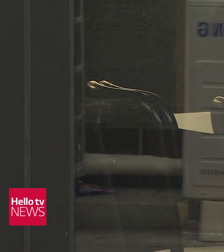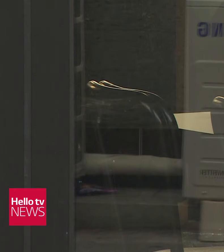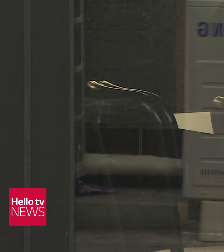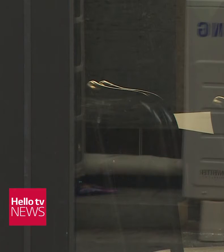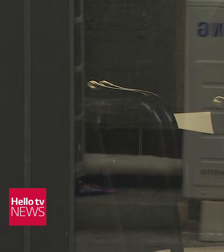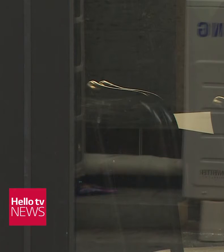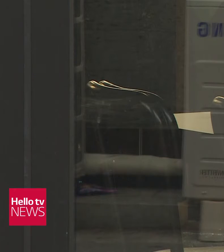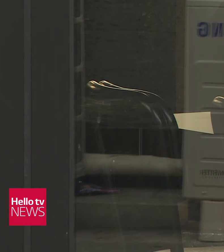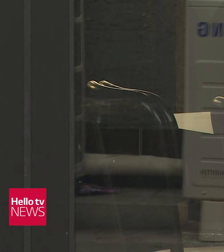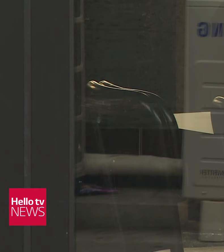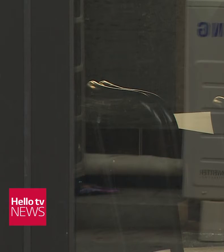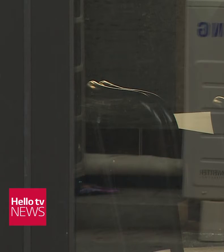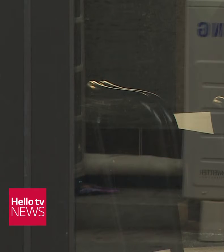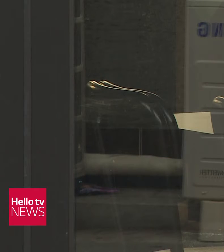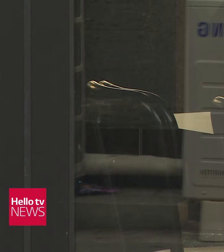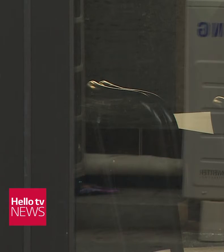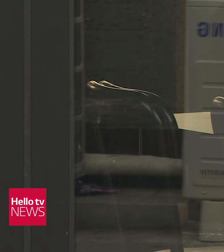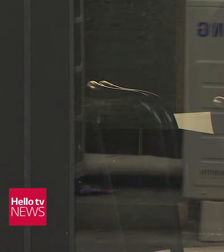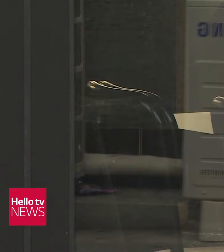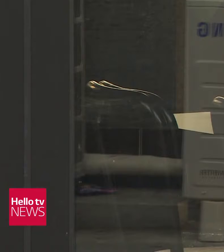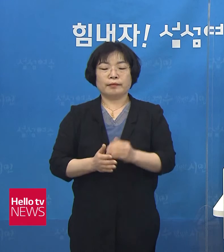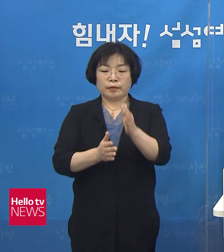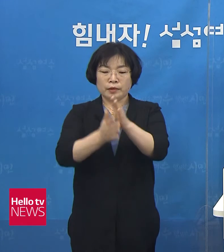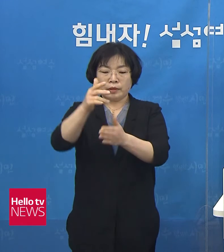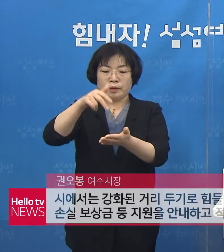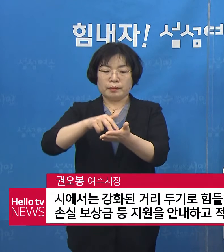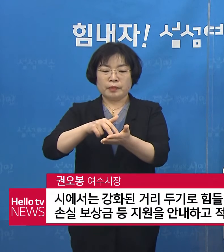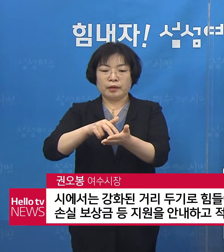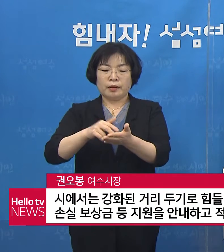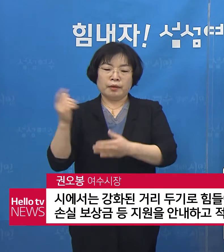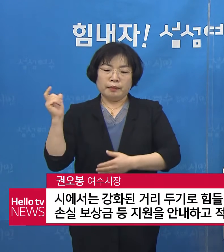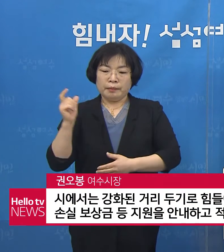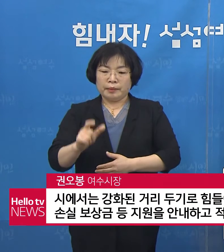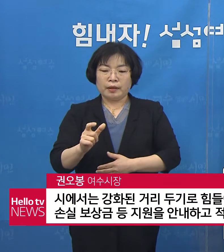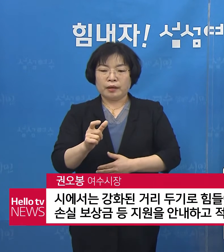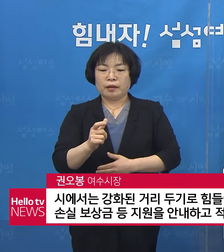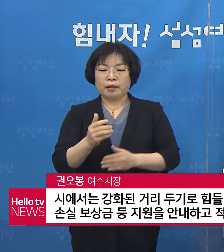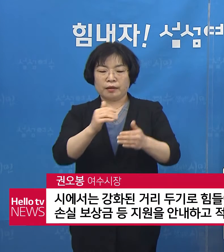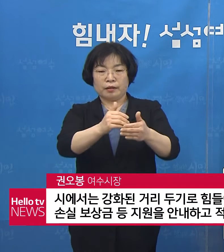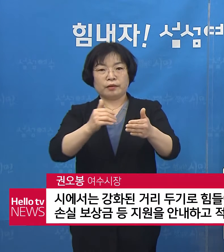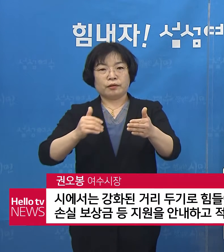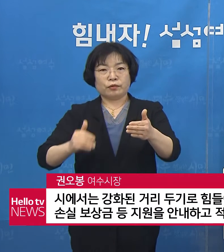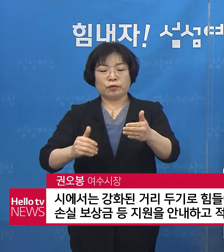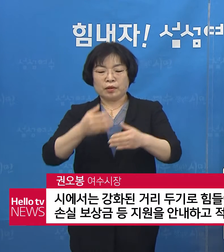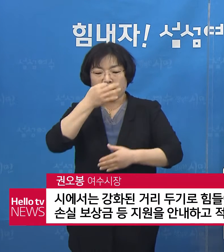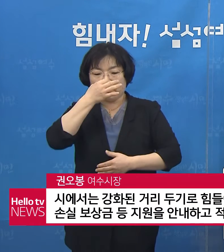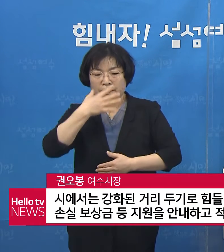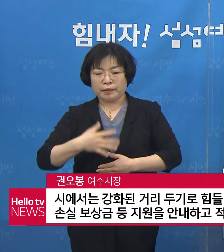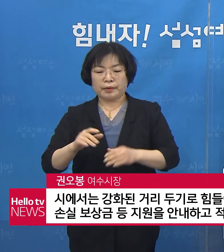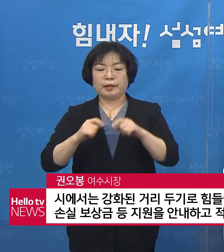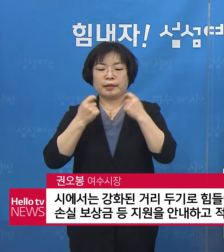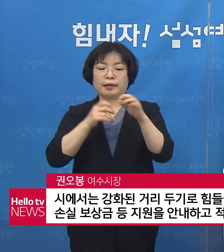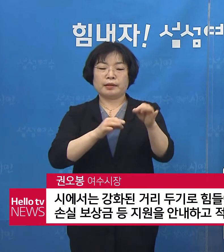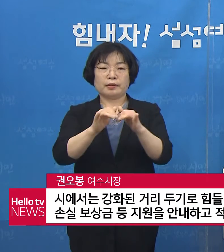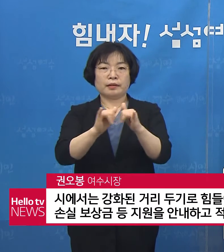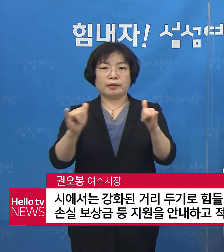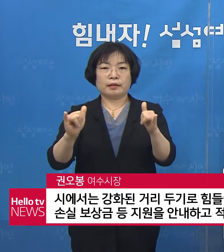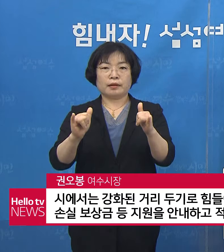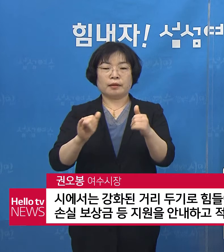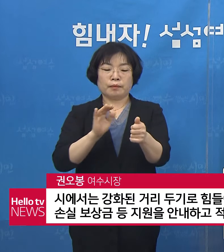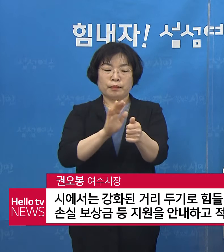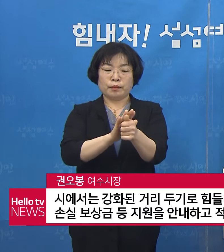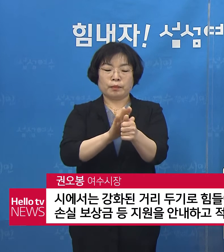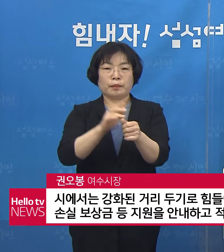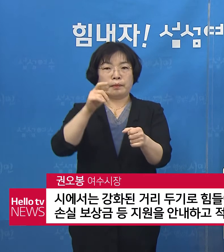실 보상금의 지원하겠다 는 입장입니다 시에서는 강화된 거리두기 로 힘들어하시는 소상공인